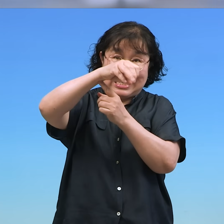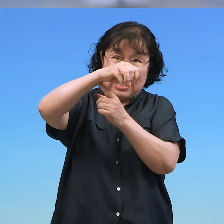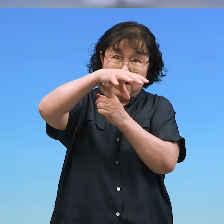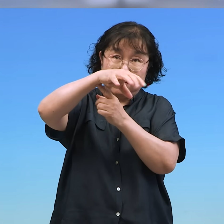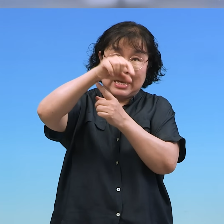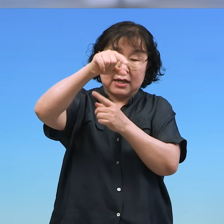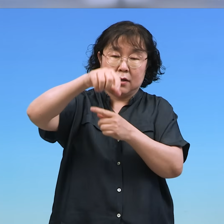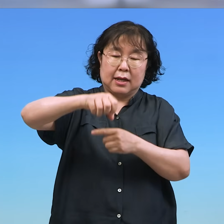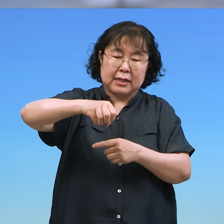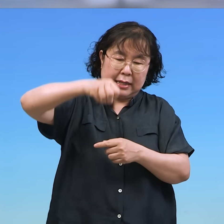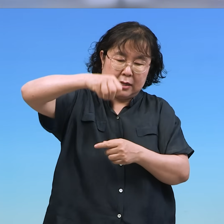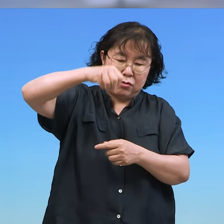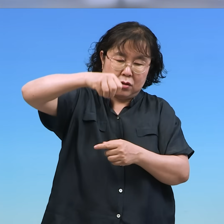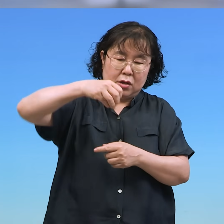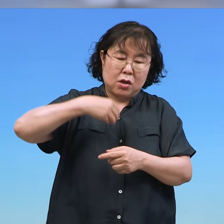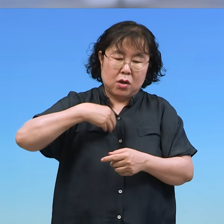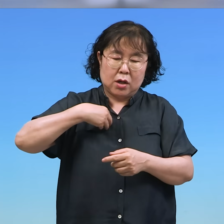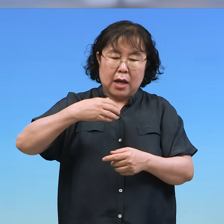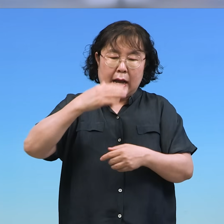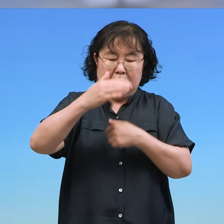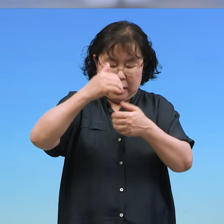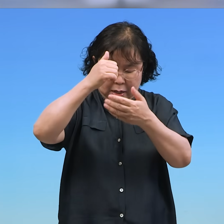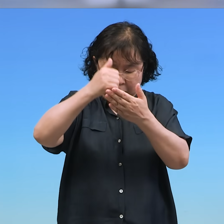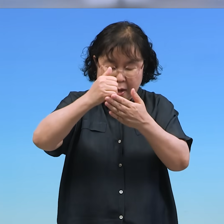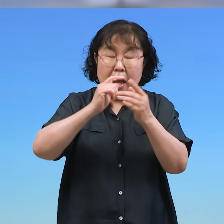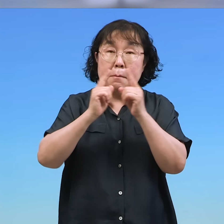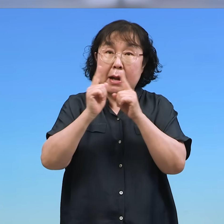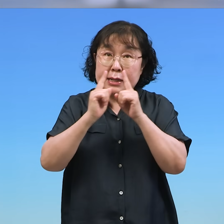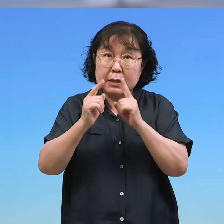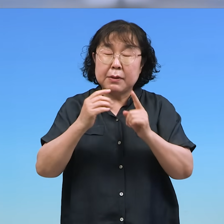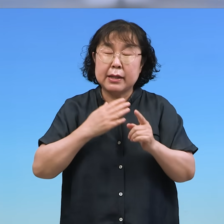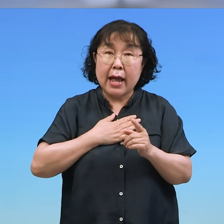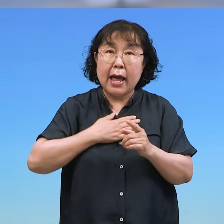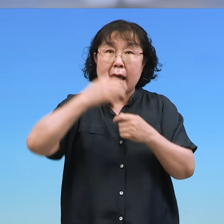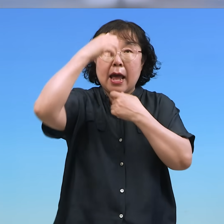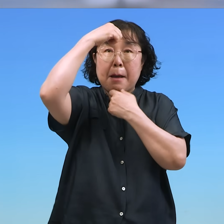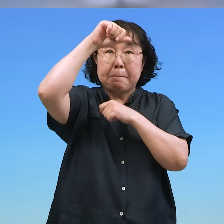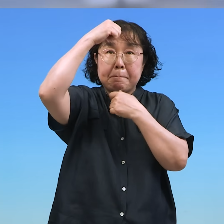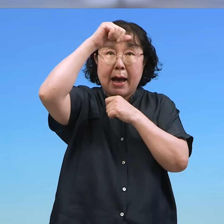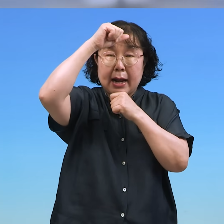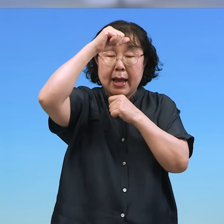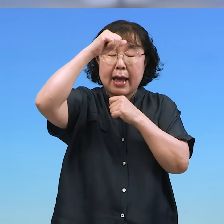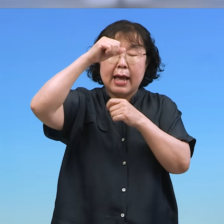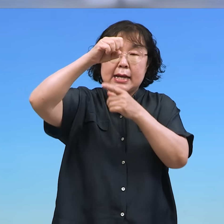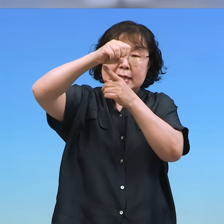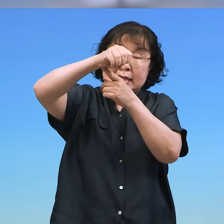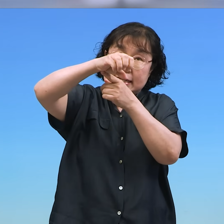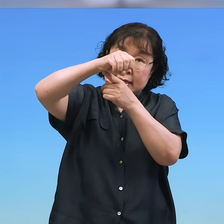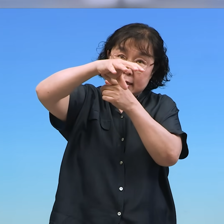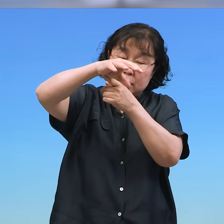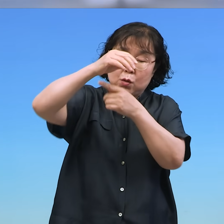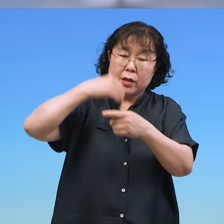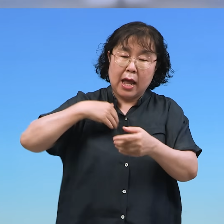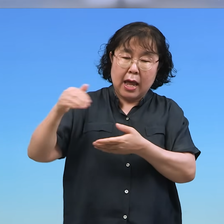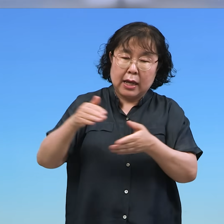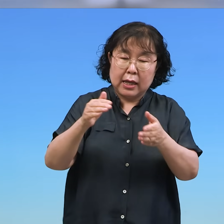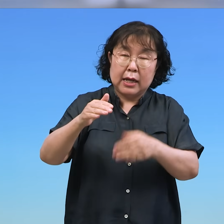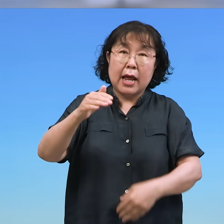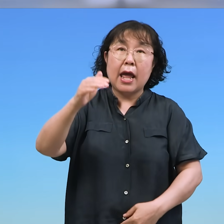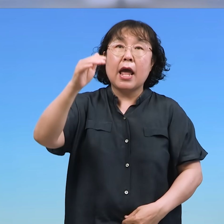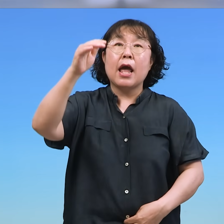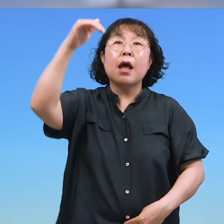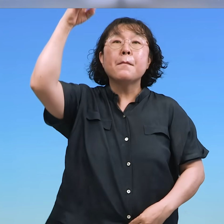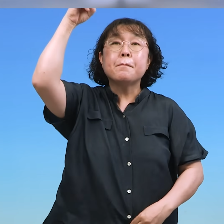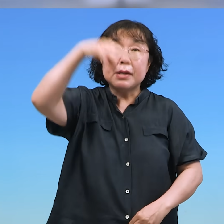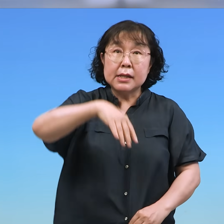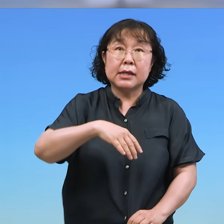아시겠죠? 하나님의 말씀이 내 인생에 있어서 내 발의 등이고 내 길의 빛이신데 뭘